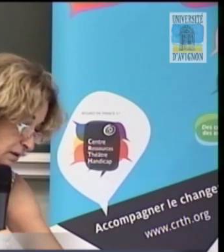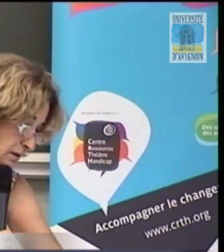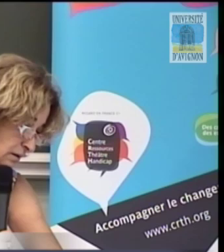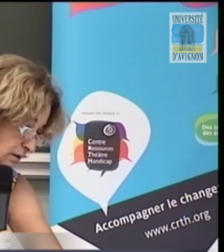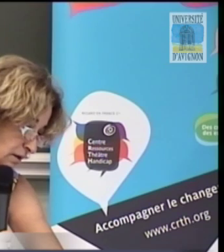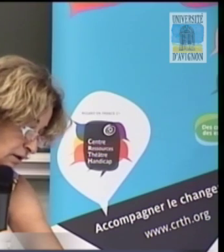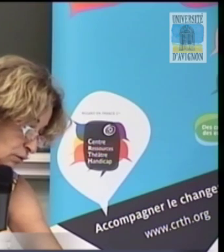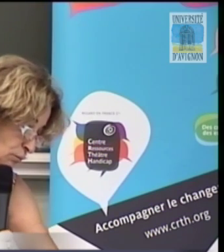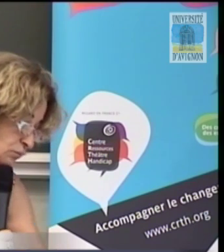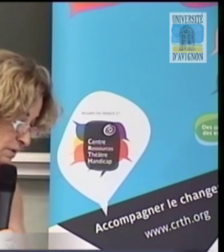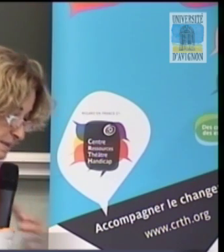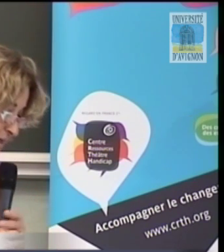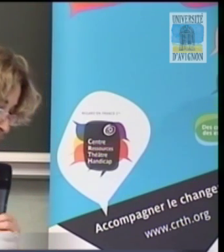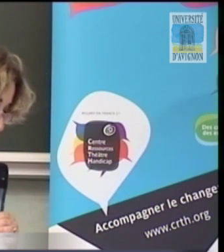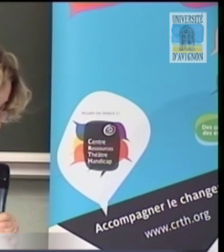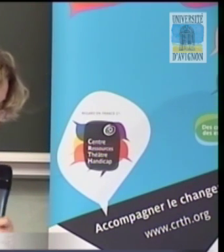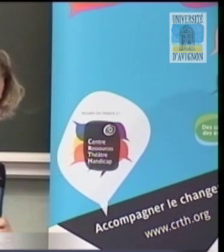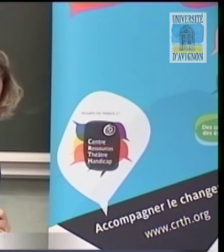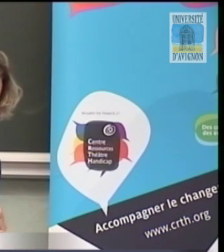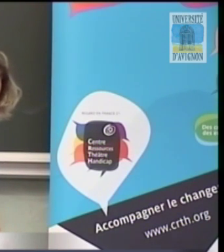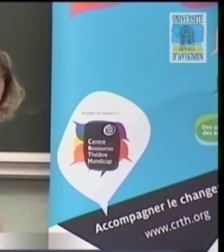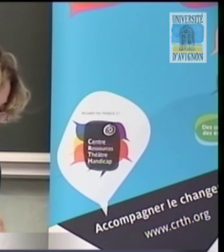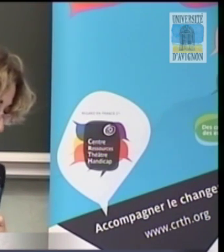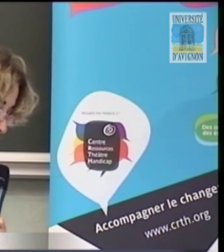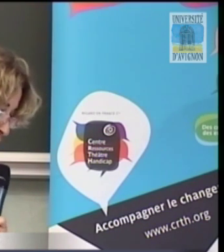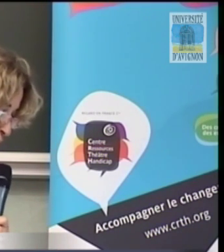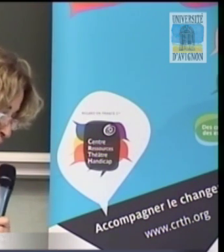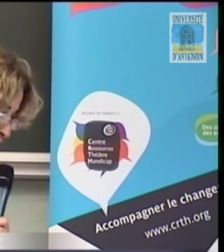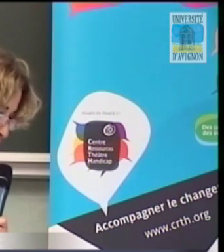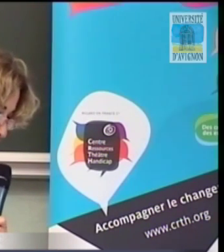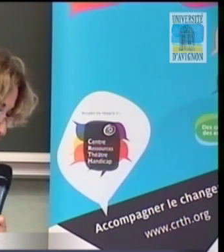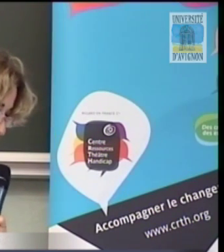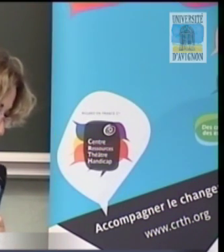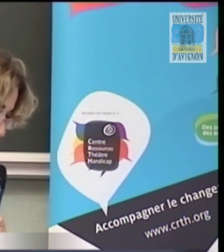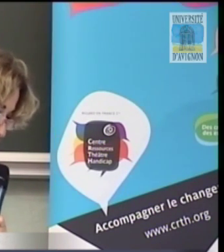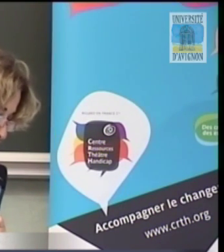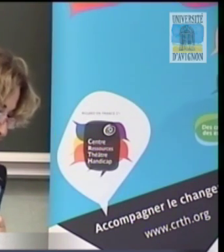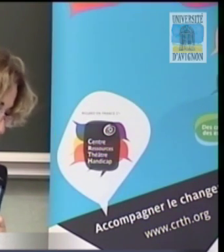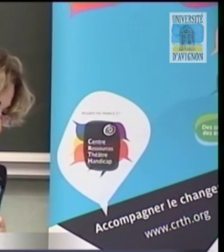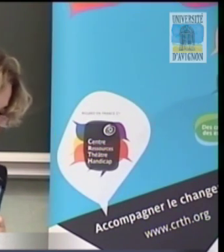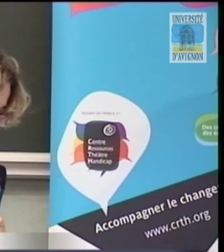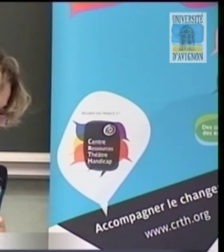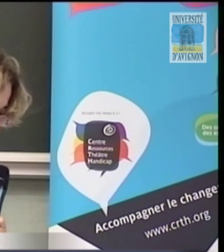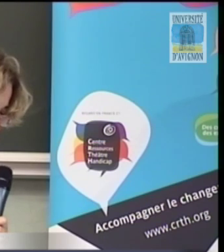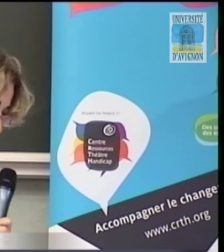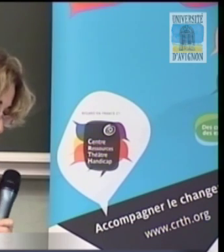concerné et ça élargit, à mon avis, un peu plus quand même le débat.